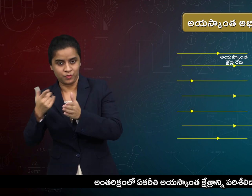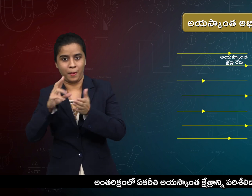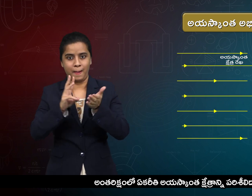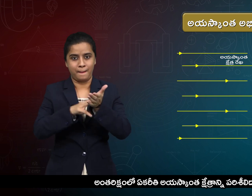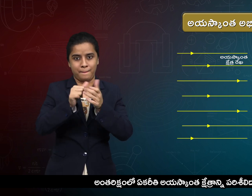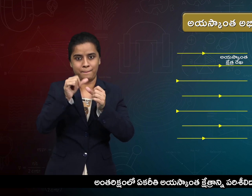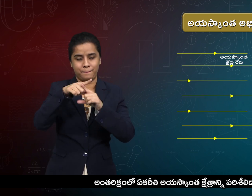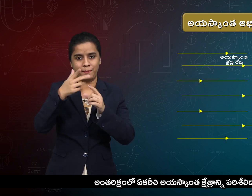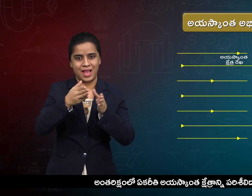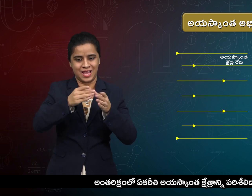పరిశీలిద్దాం.